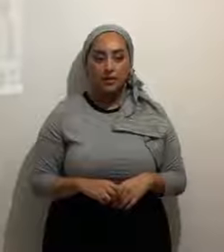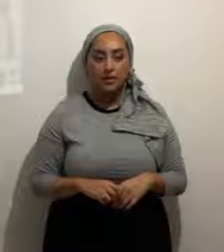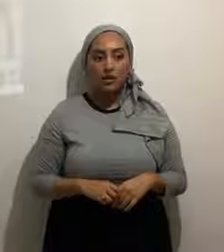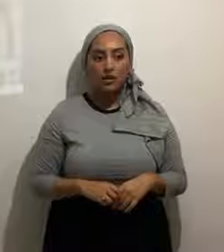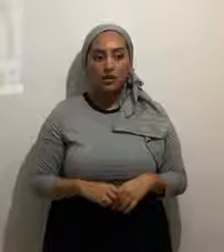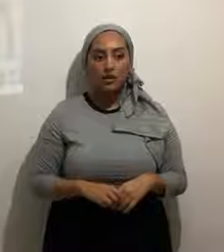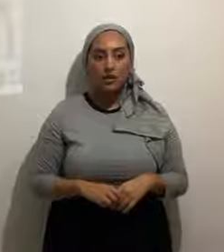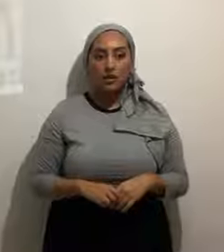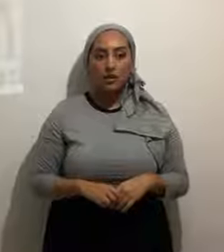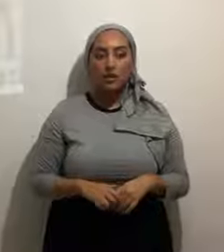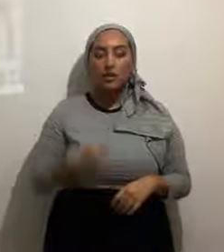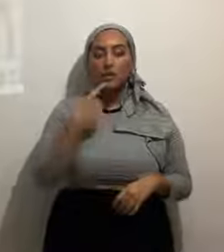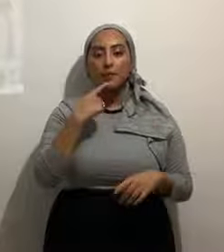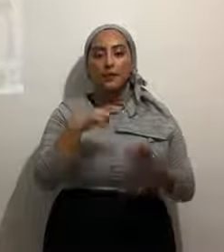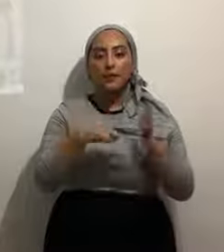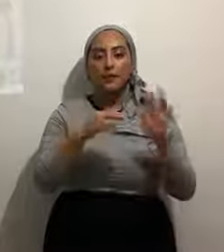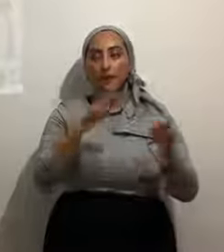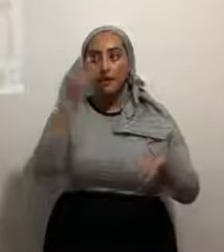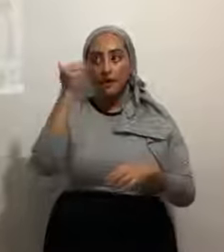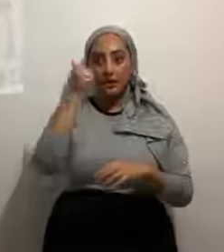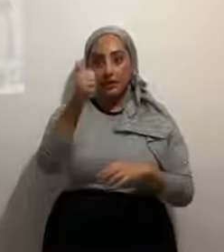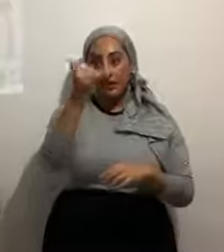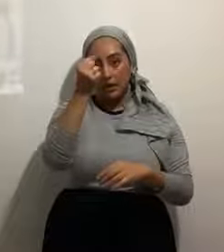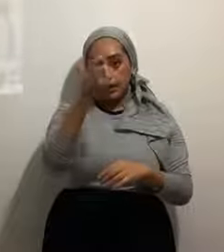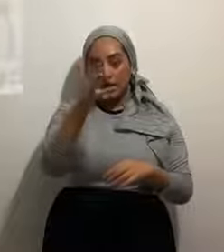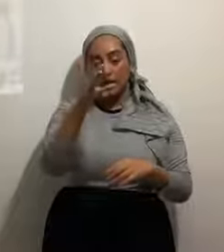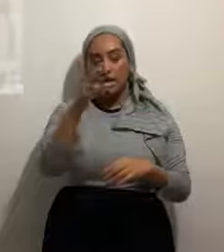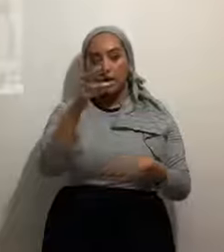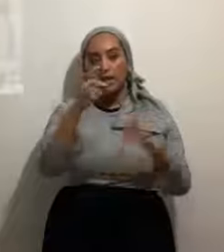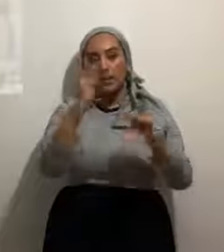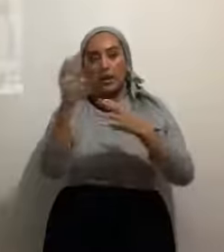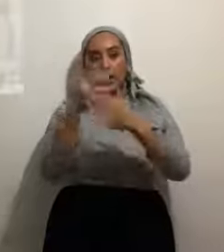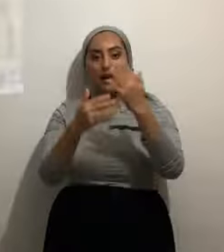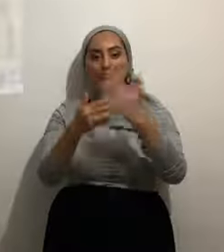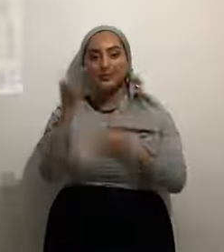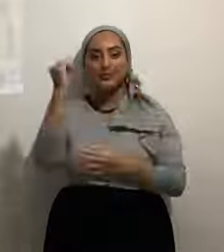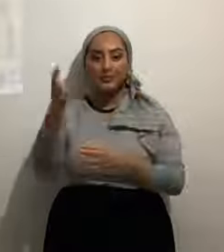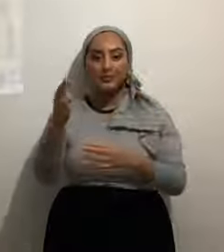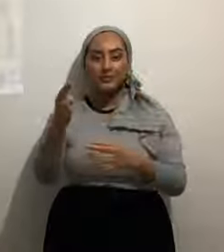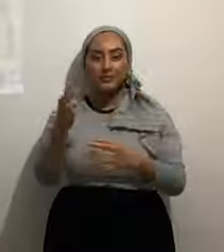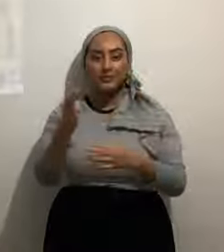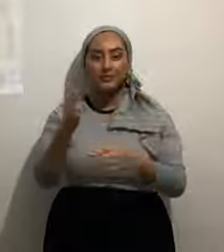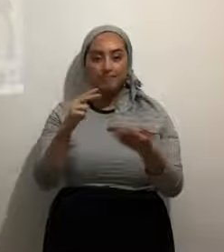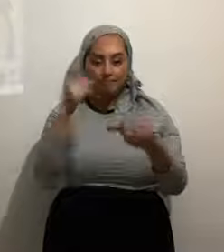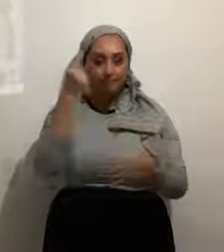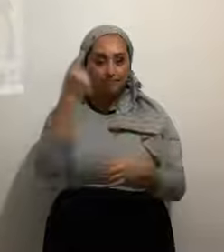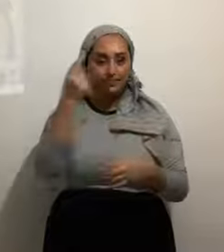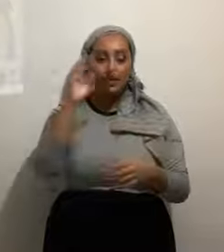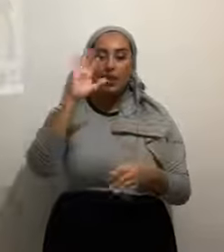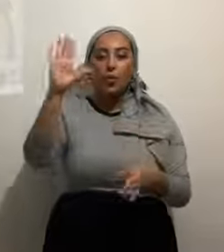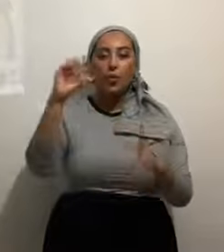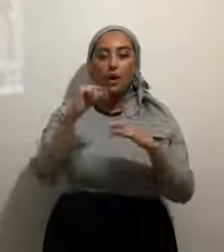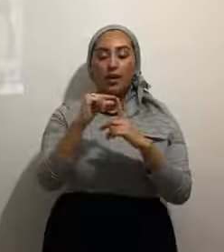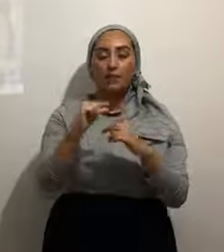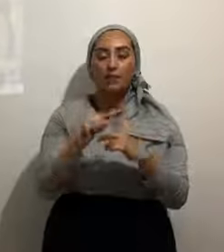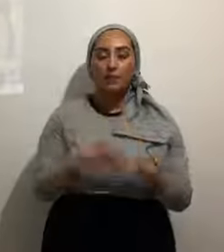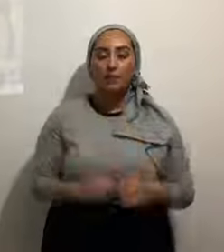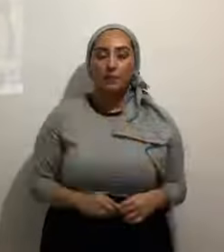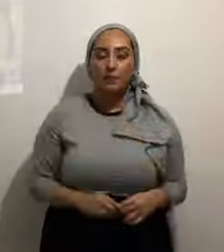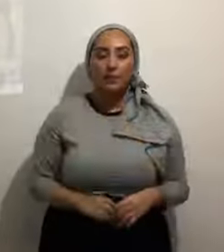la diestra del Adón, del Todopoderoso, Él es la diestra. Si me doy a entender, es su palabra. Yo doy una